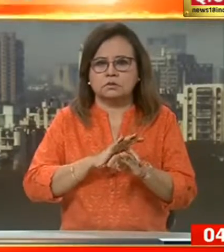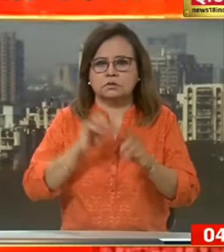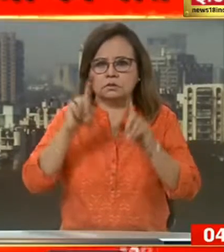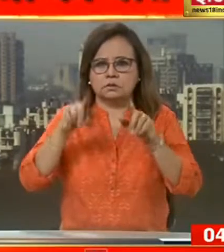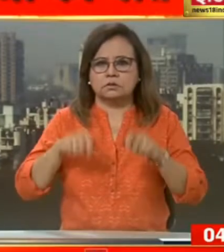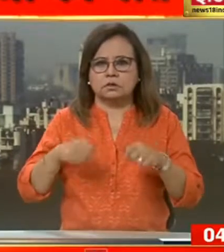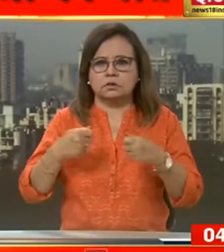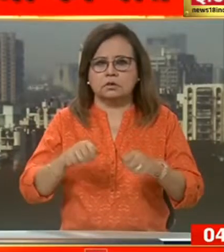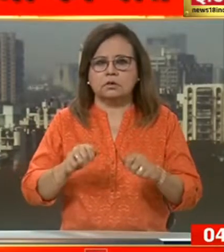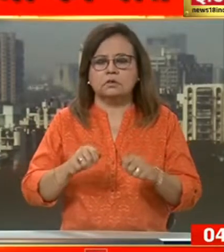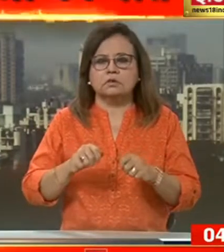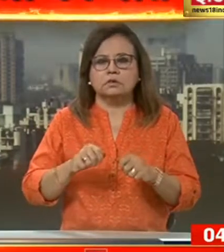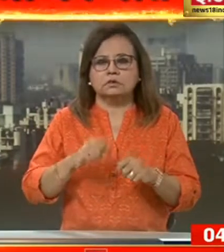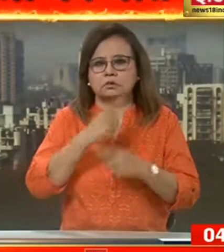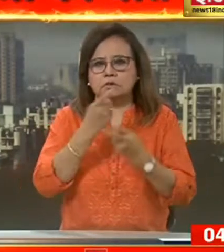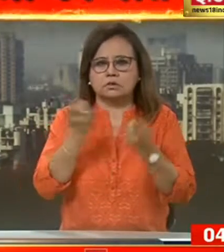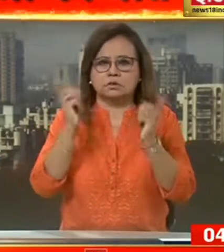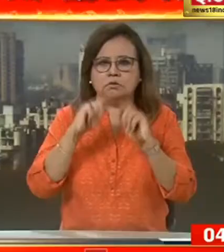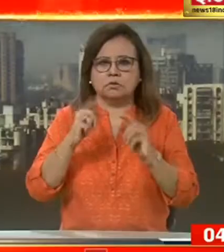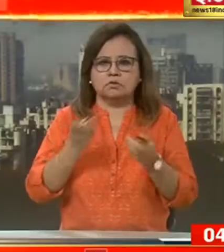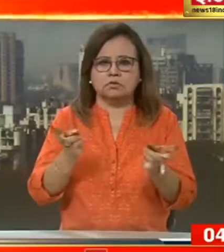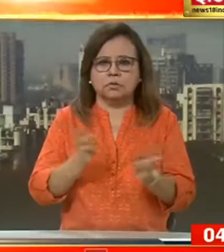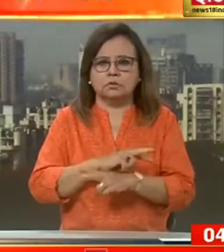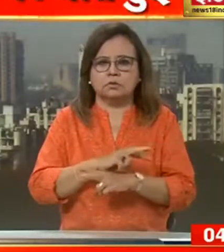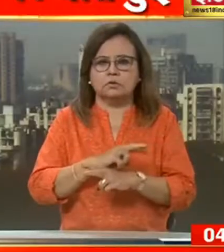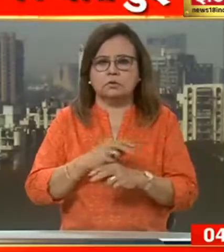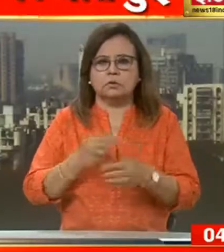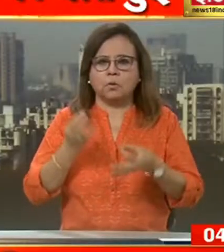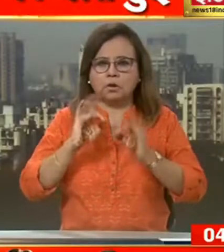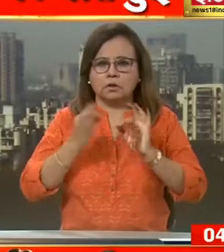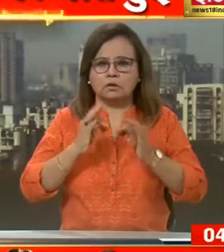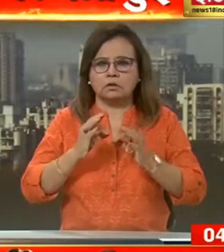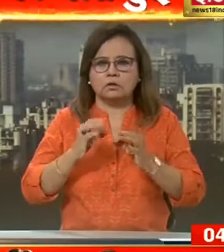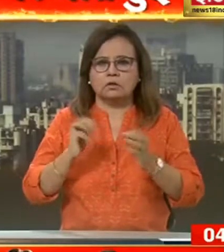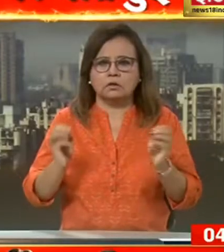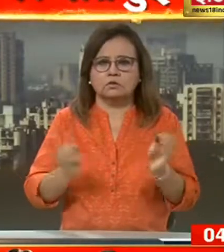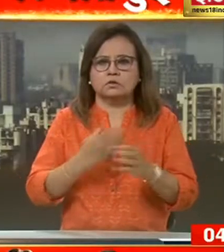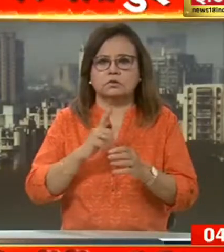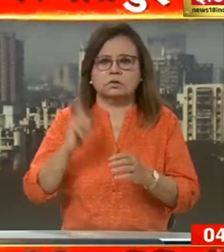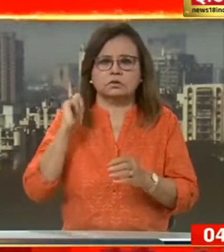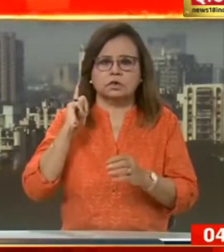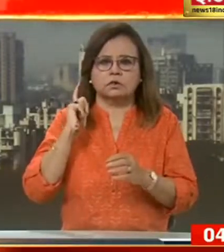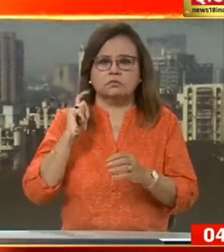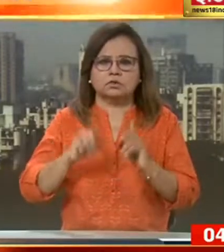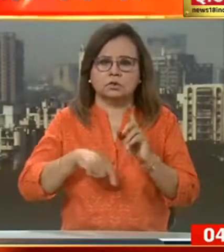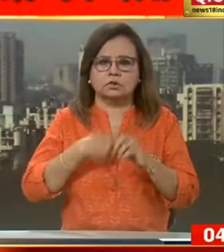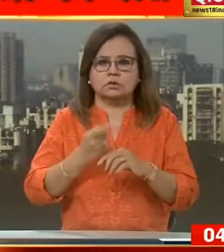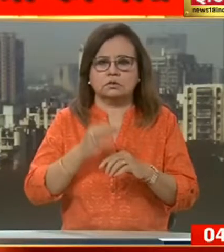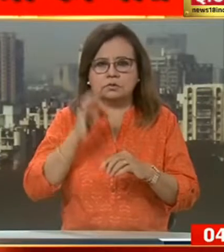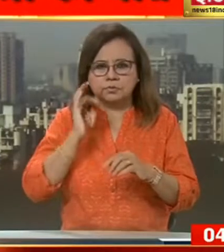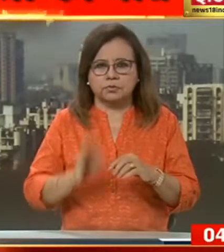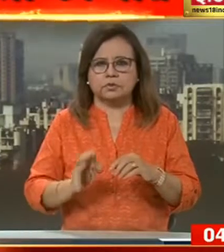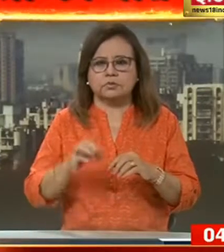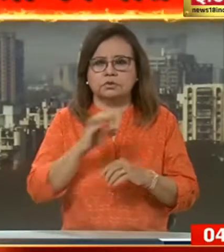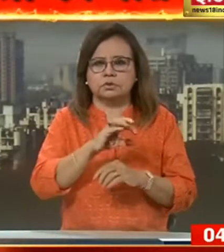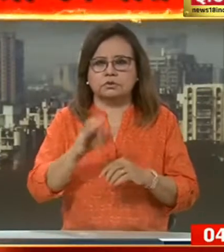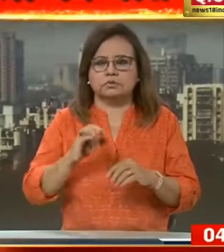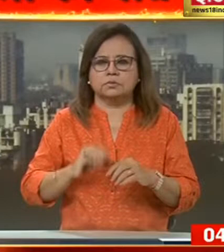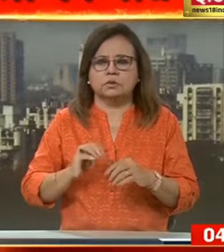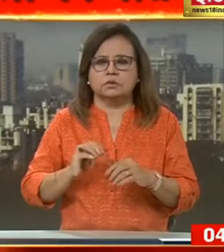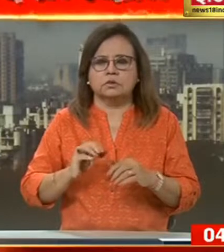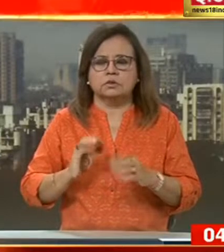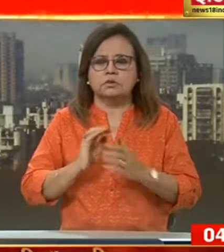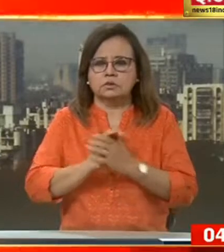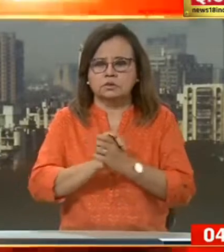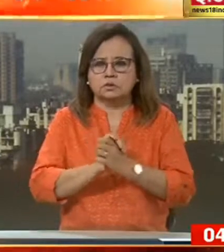स्वास्थ्य जलवायु परिवर्तन विज्ञान एवं नवाचार और रक्षा एवं सुरक्षा जैसे प्रमुख क्षेत्रों